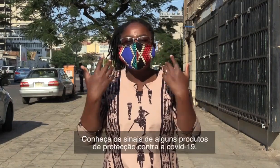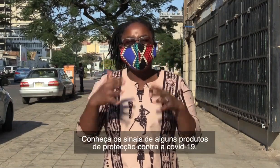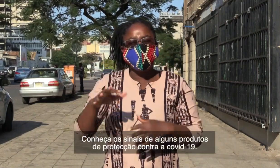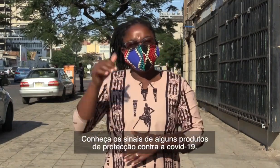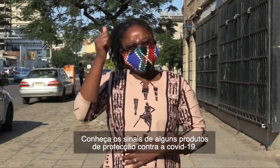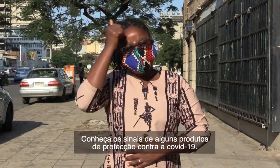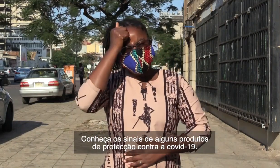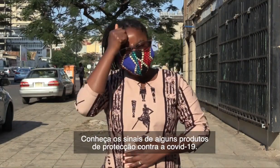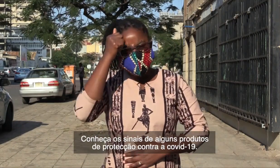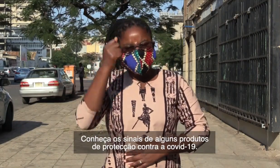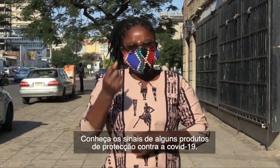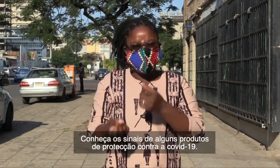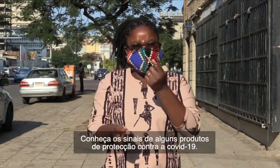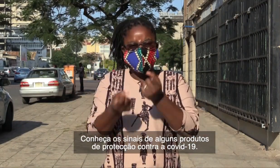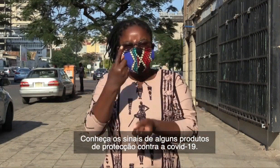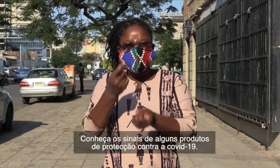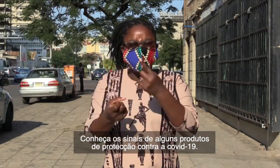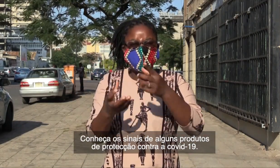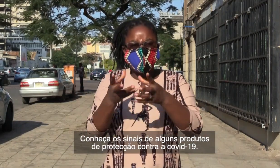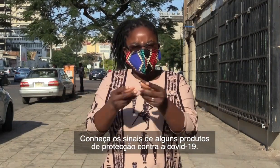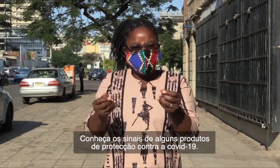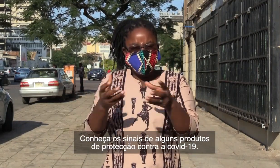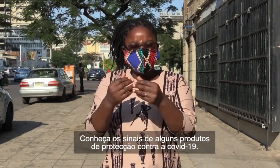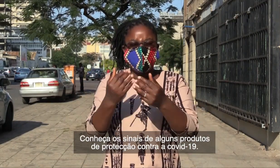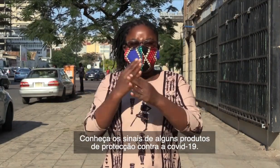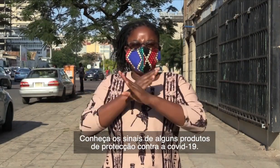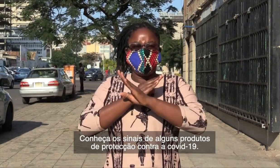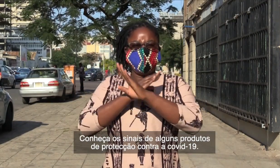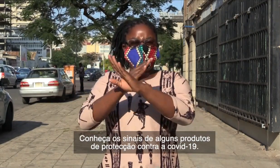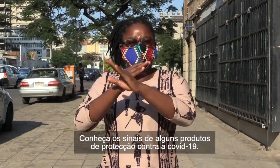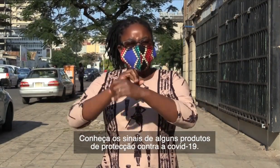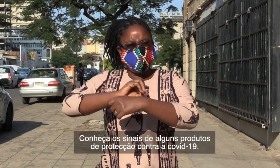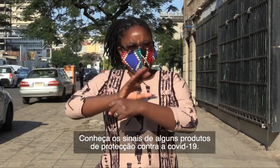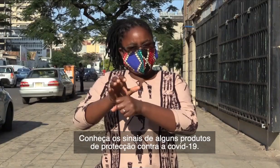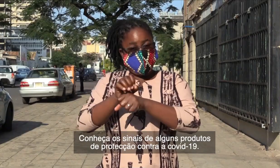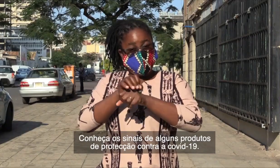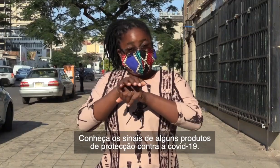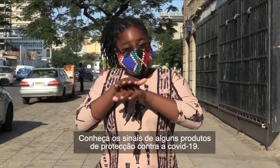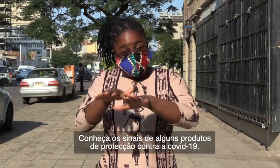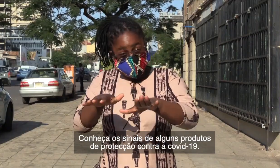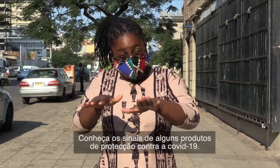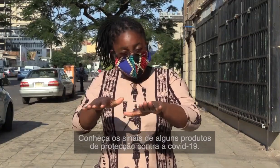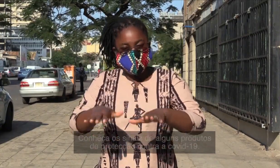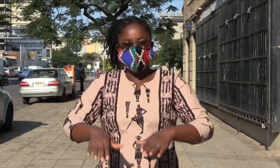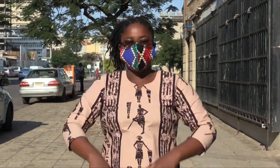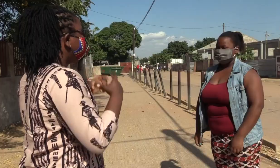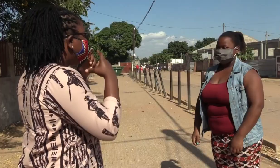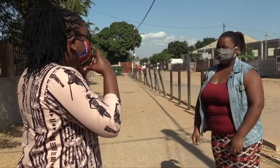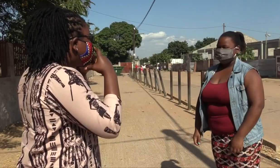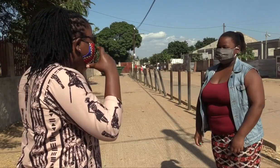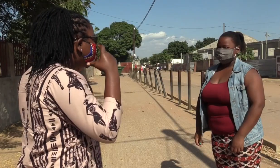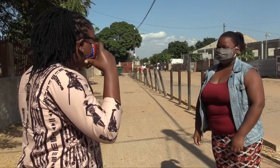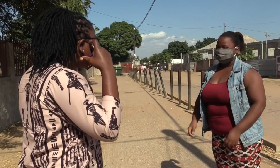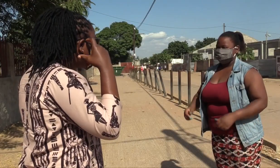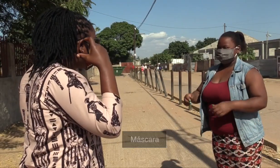Conheça os sinais de alguns artigos de proteção contra a Covid-19